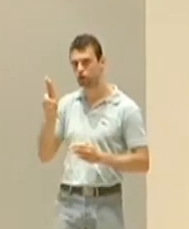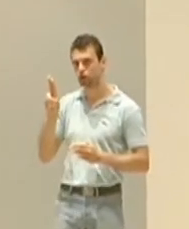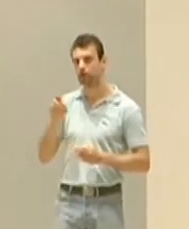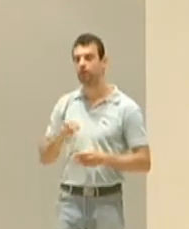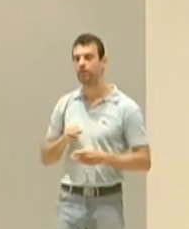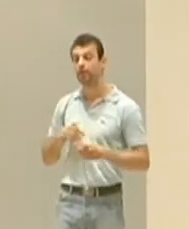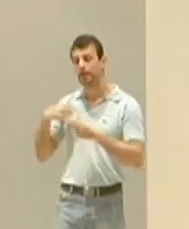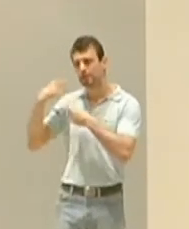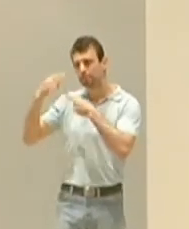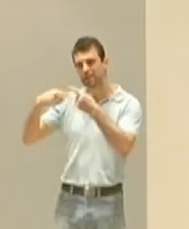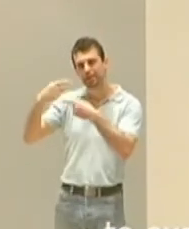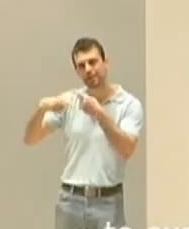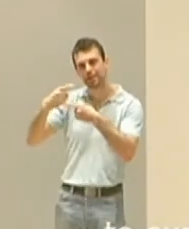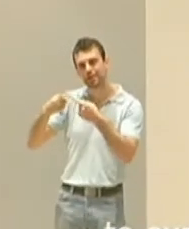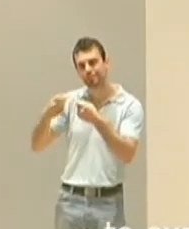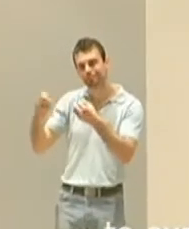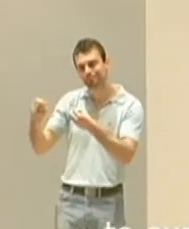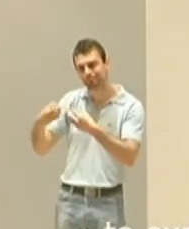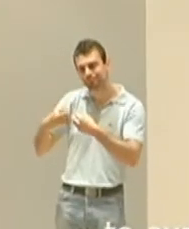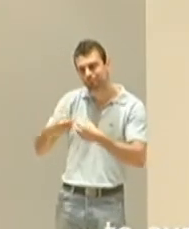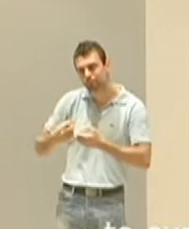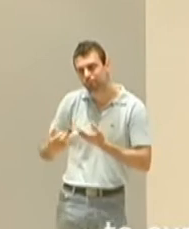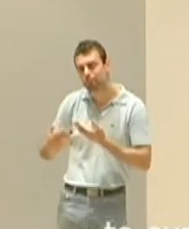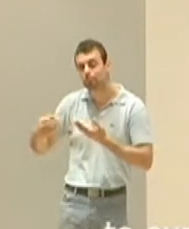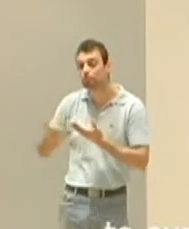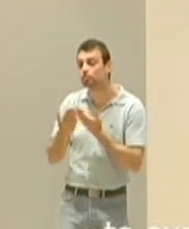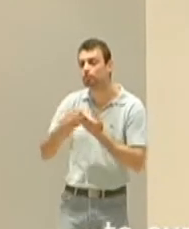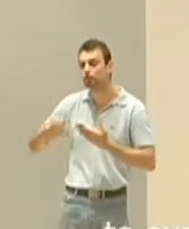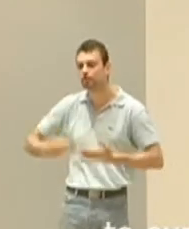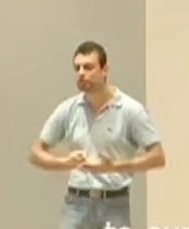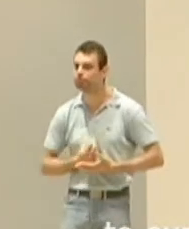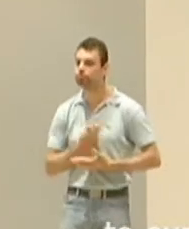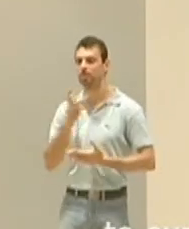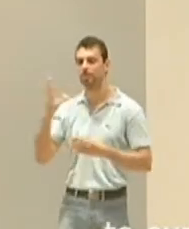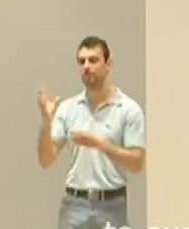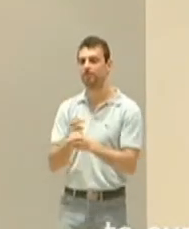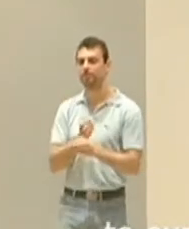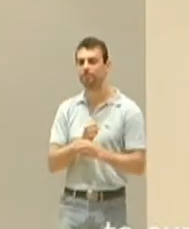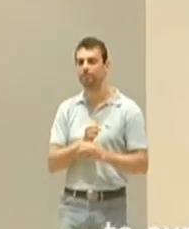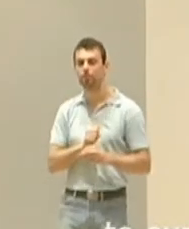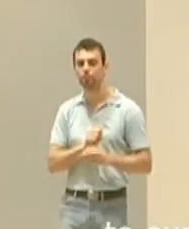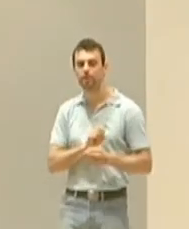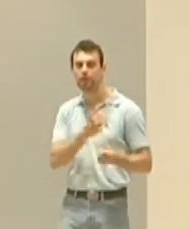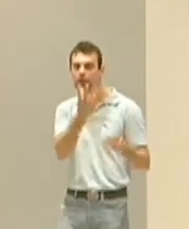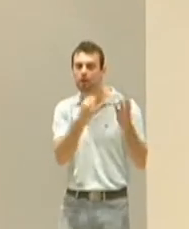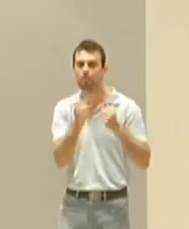τη δυνατότητα να ανοιχνεύσουμε τις δυνατότητες που έχουν τα εθνικά και ευρωπαϊκά όργανα.